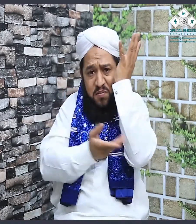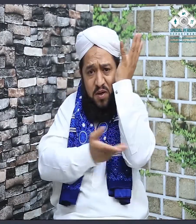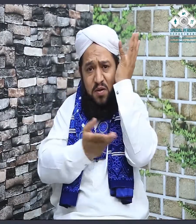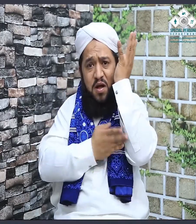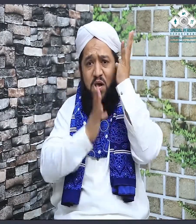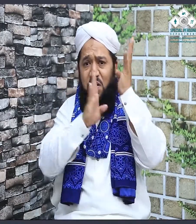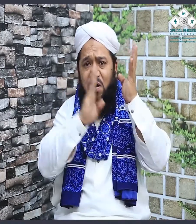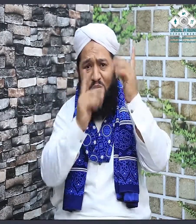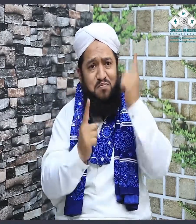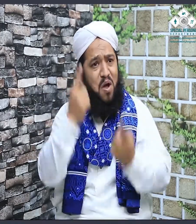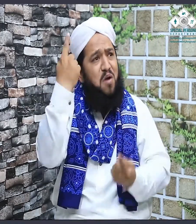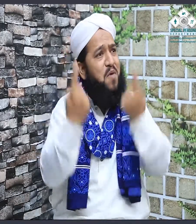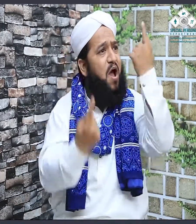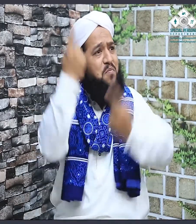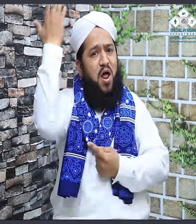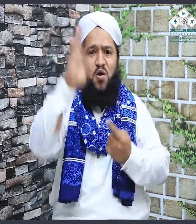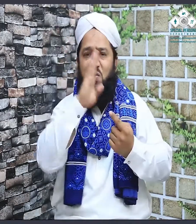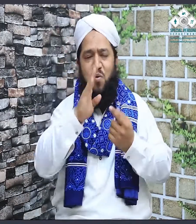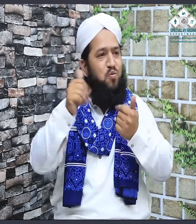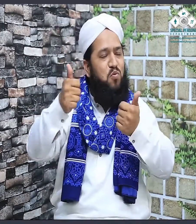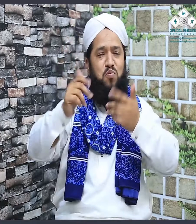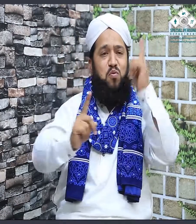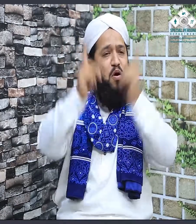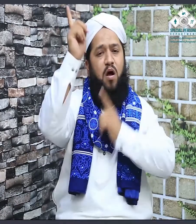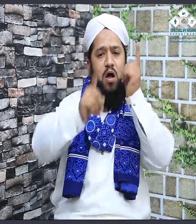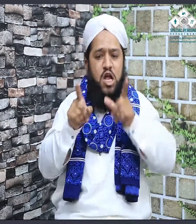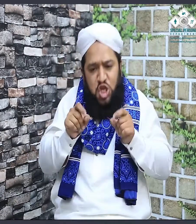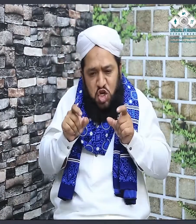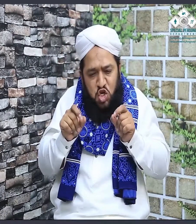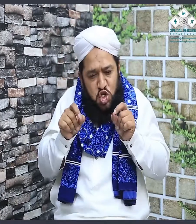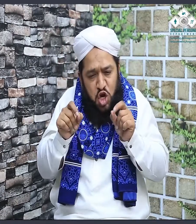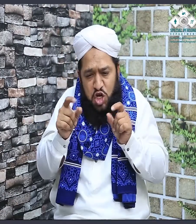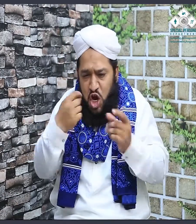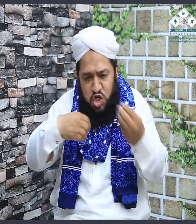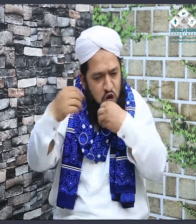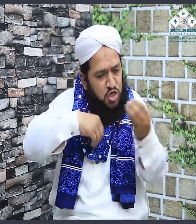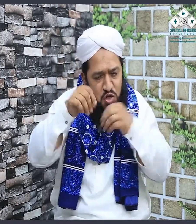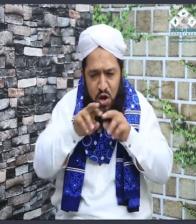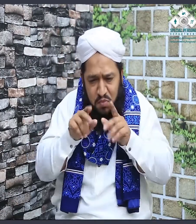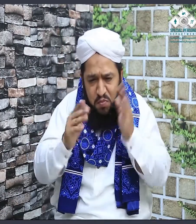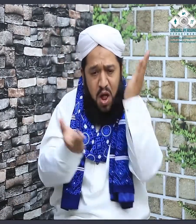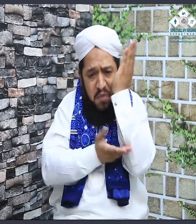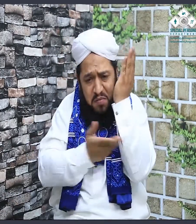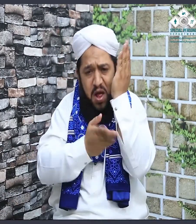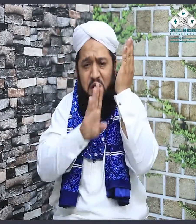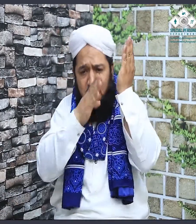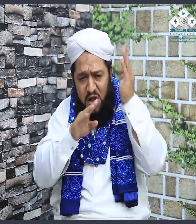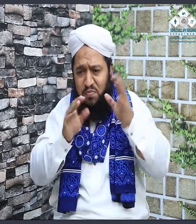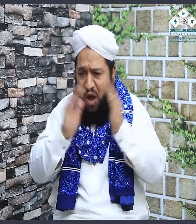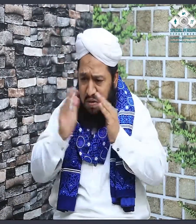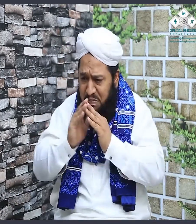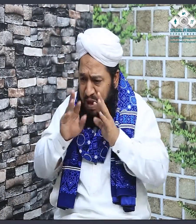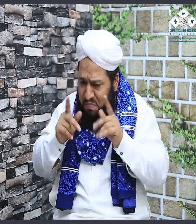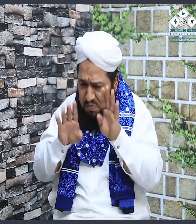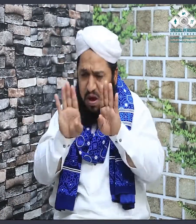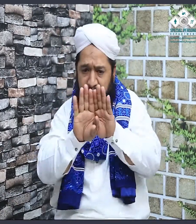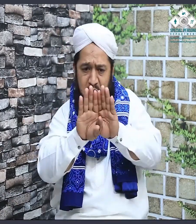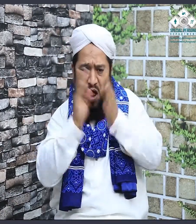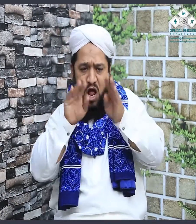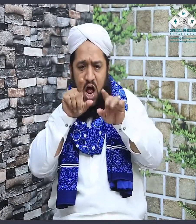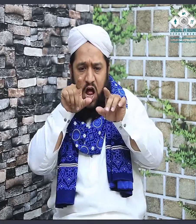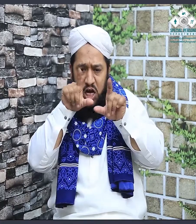اور بڑے بڑے جنگلات جو بڑے گرین ہو گئے تھے, ان کھیتیوں کو انہوں نے کھانا شروع کر دیا. پھل, درختوں کے پتے, مکانوں کے